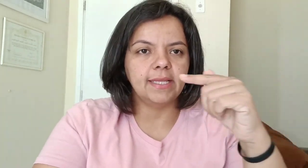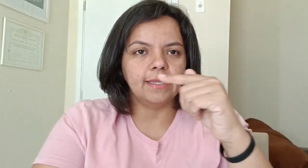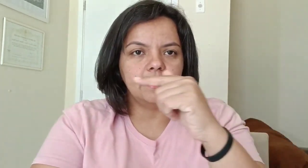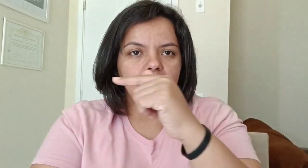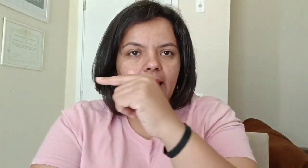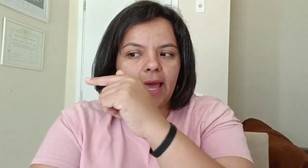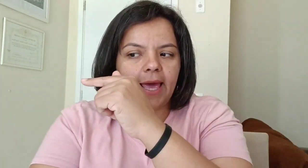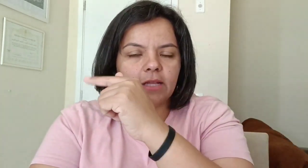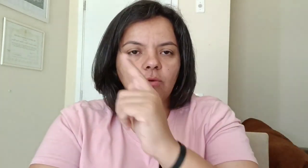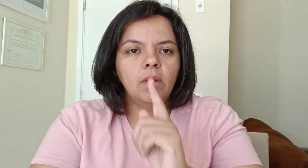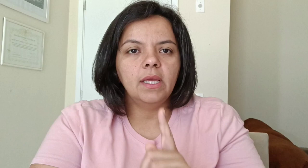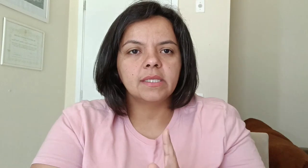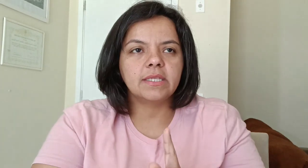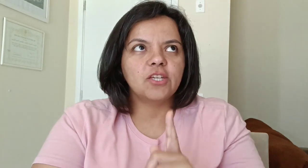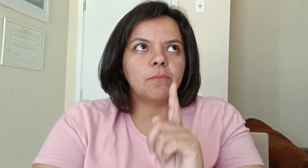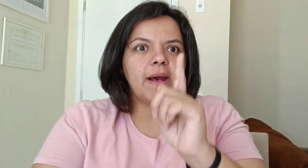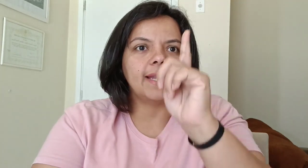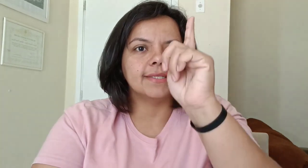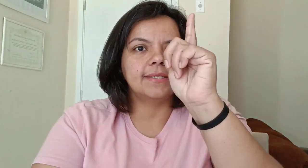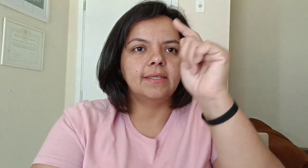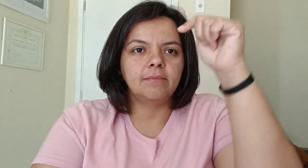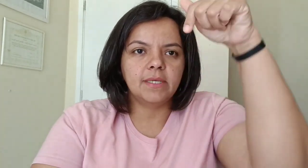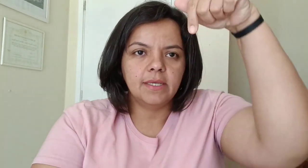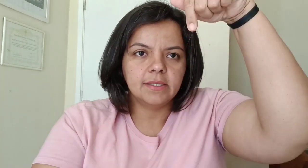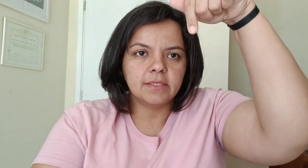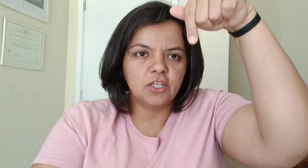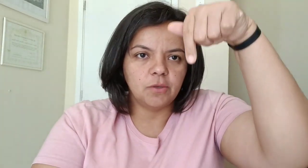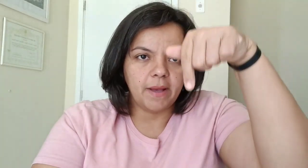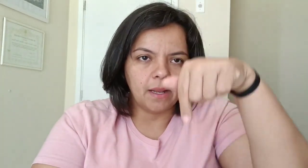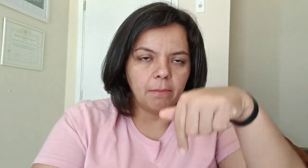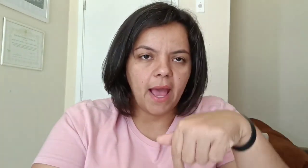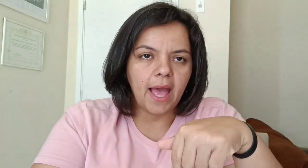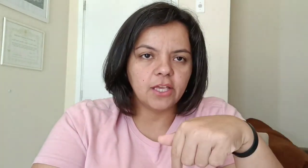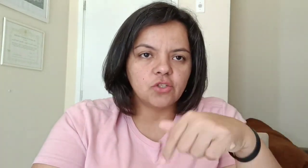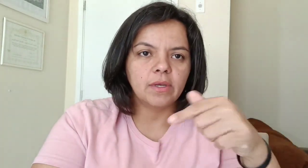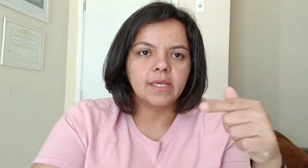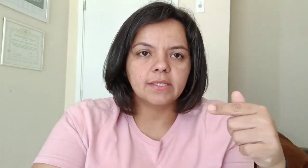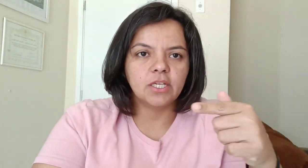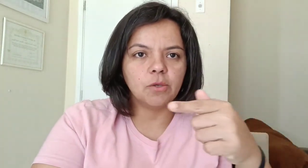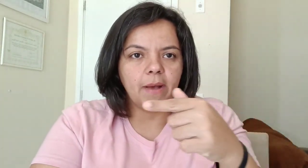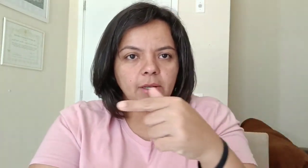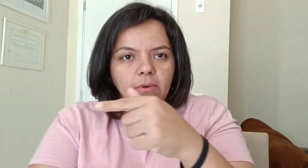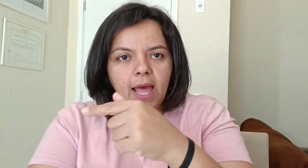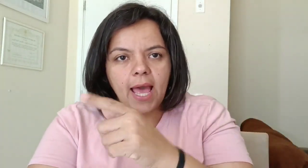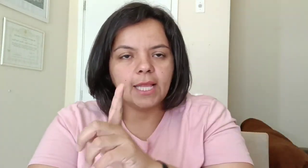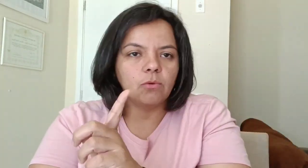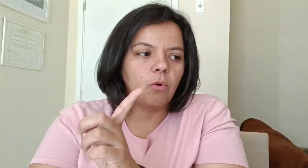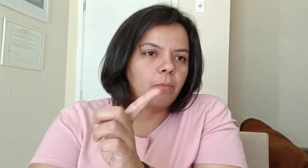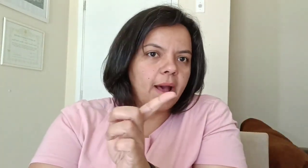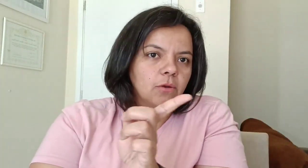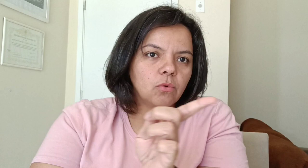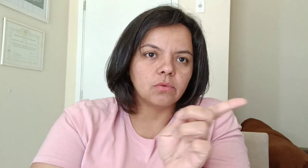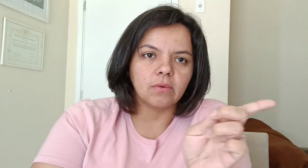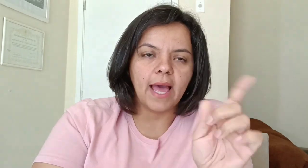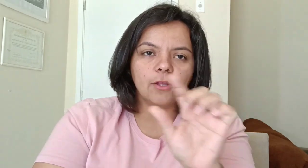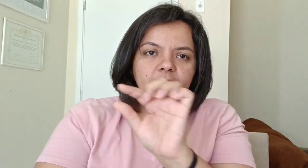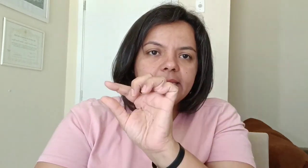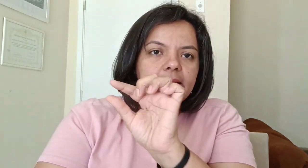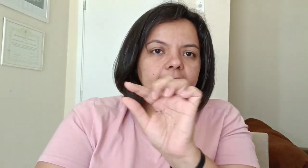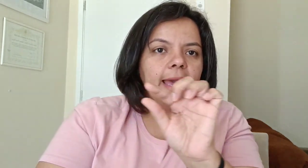fazer reto, seja para cima, seja para baixo, seja para o lado ou para o outro lado, mas ele